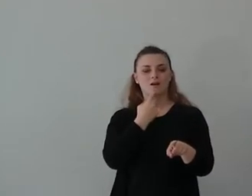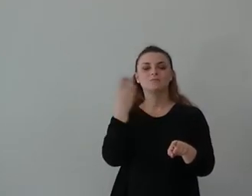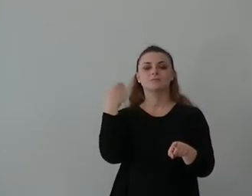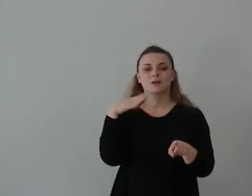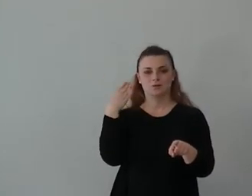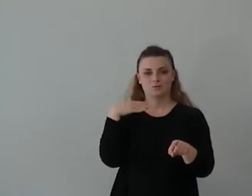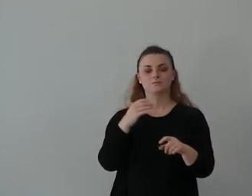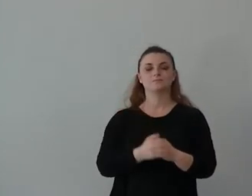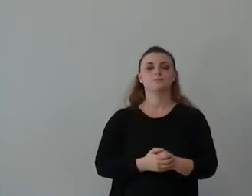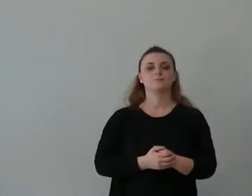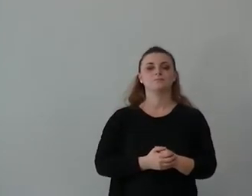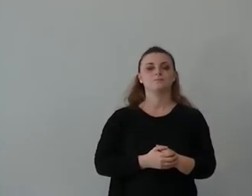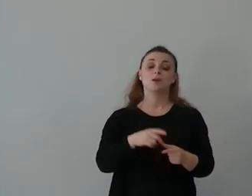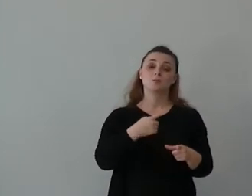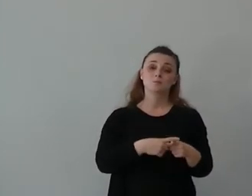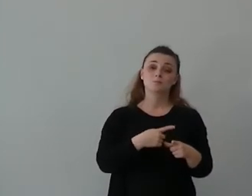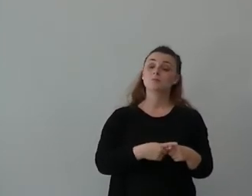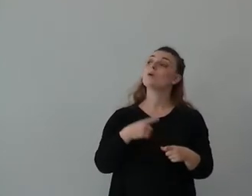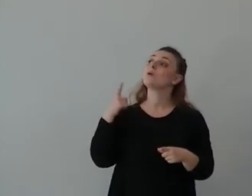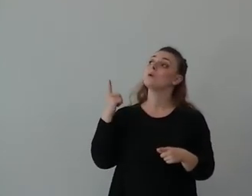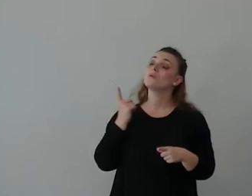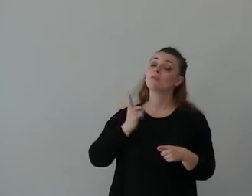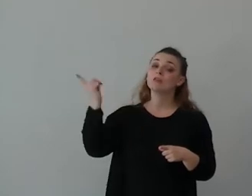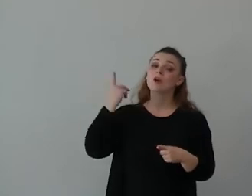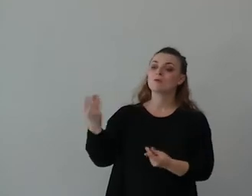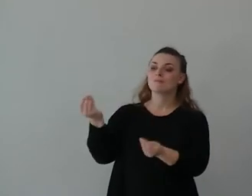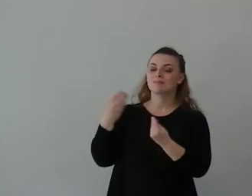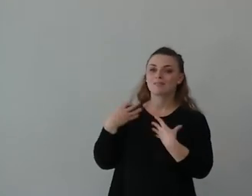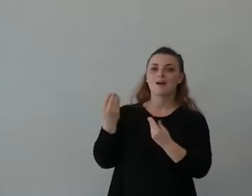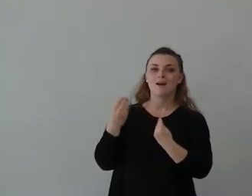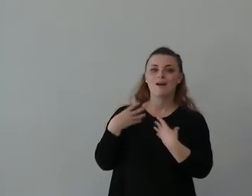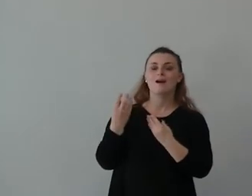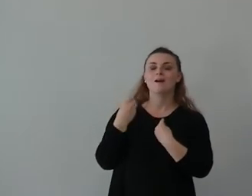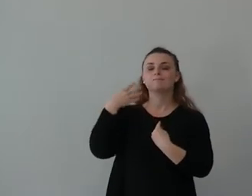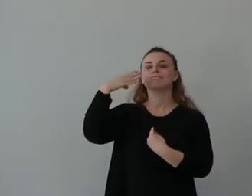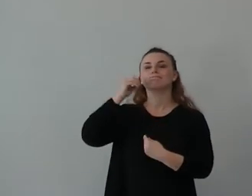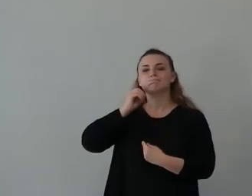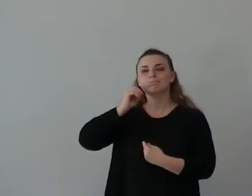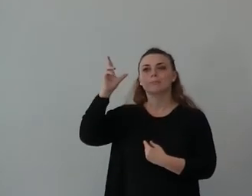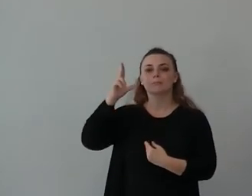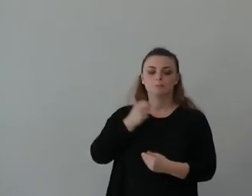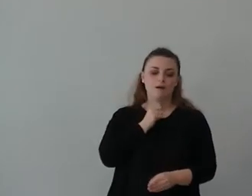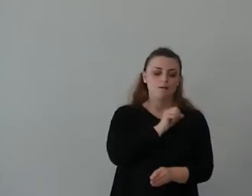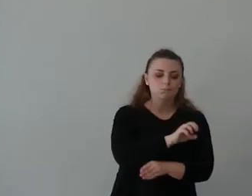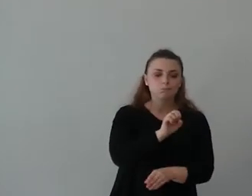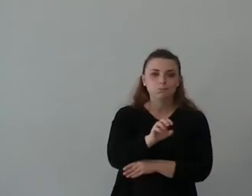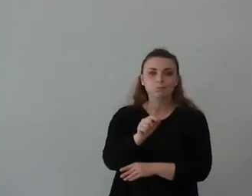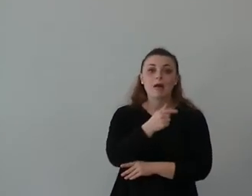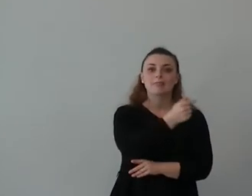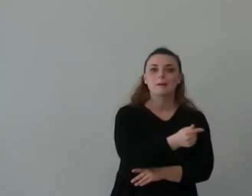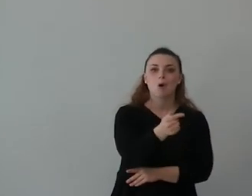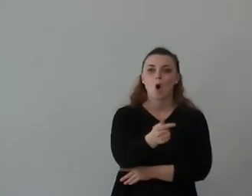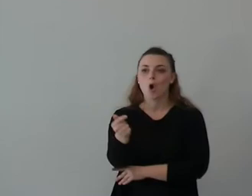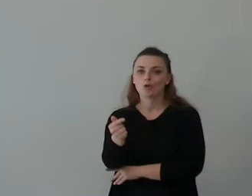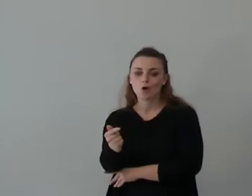mi ha anche dato la possibilità di discepolare tanti Timoteo. And I've seen many of them become Pauls. E ho visto molti di